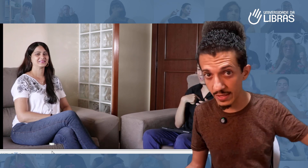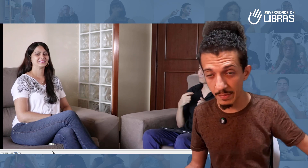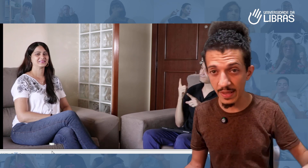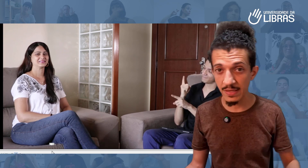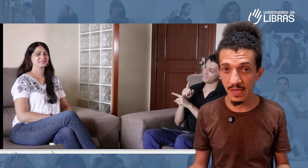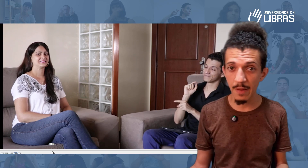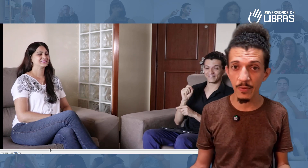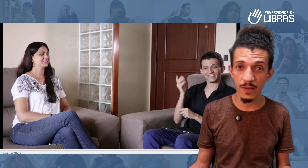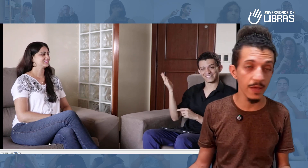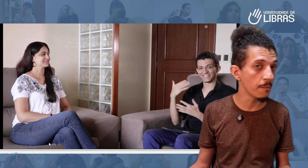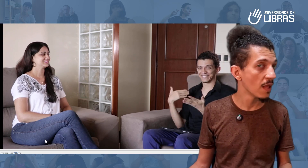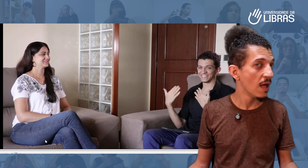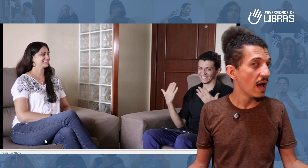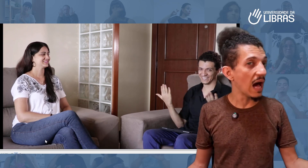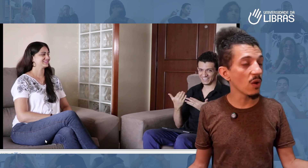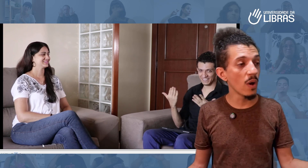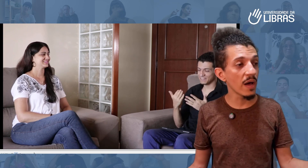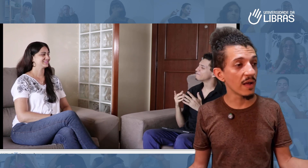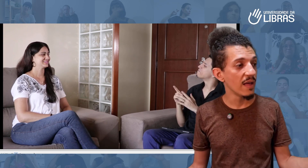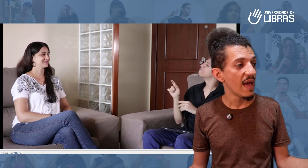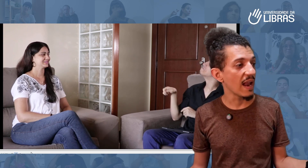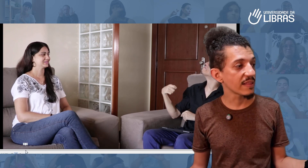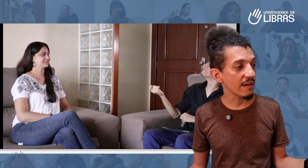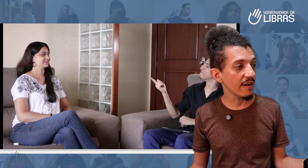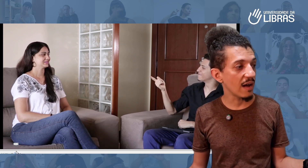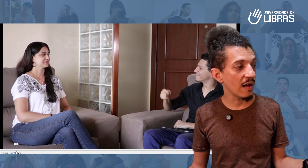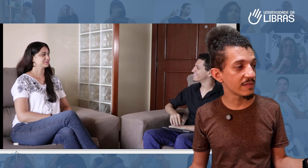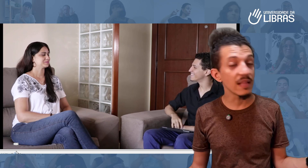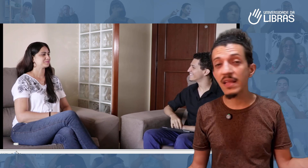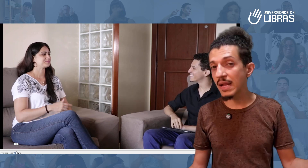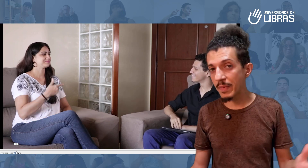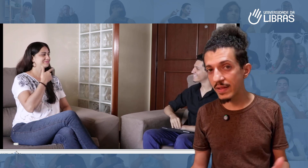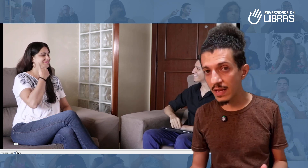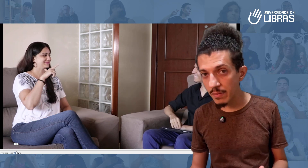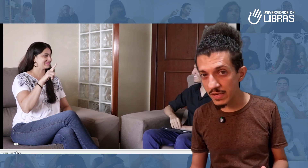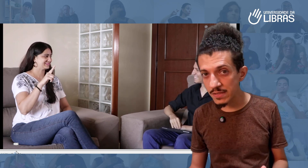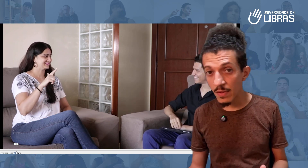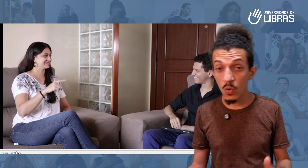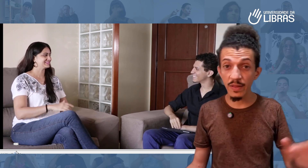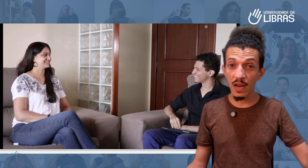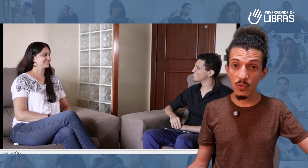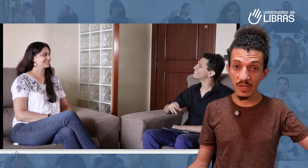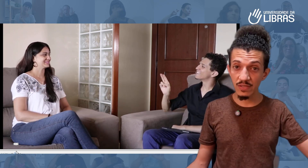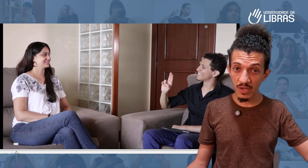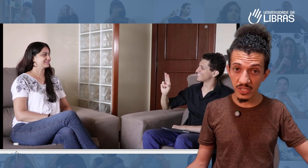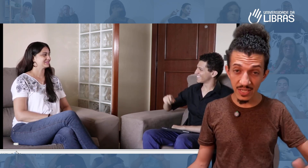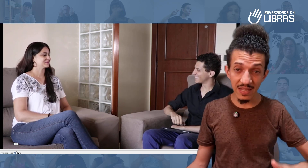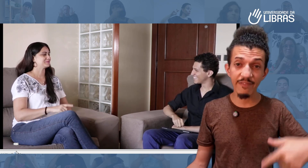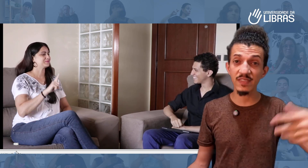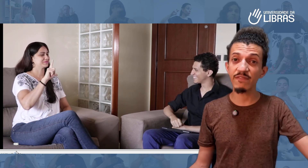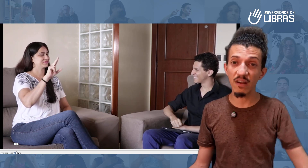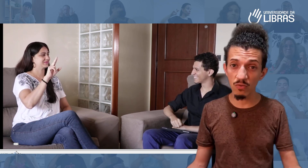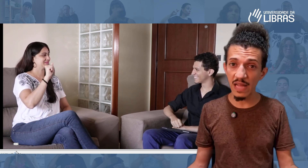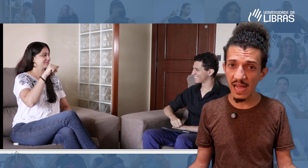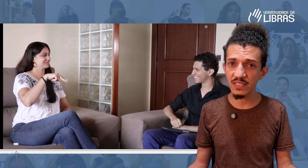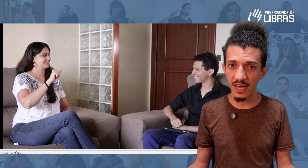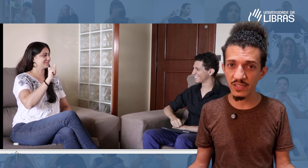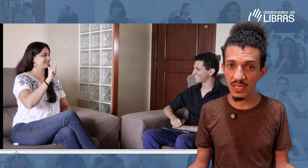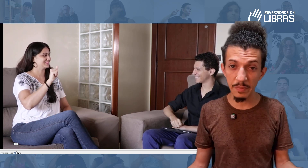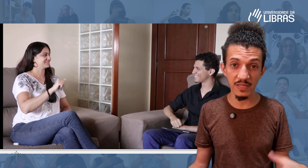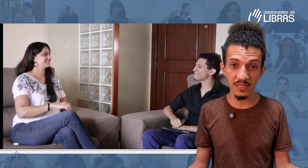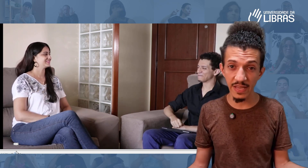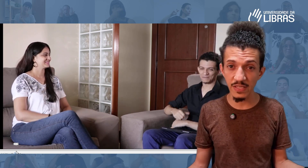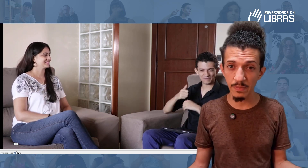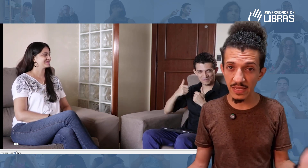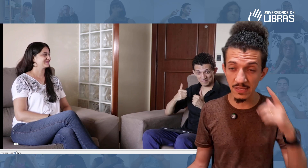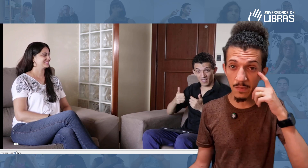morei também nessa época aqui, a Luana, ela estava tentando aprender Libras, Quando ela conheceu a gente, ela estava fazendo faculdade na área de